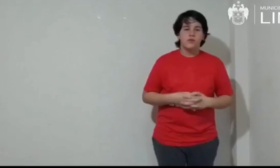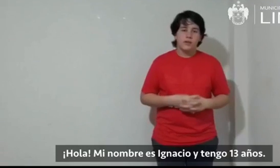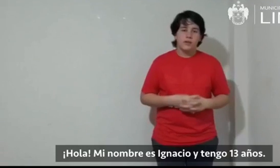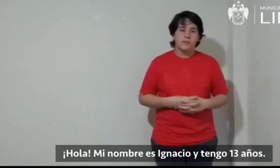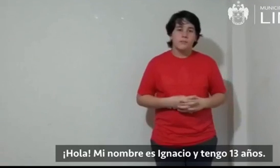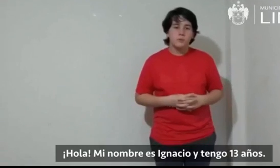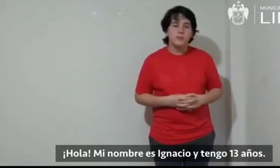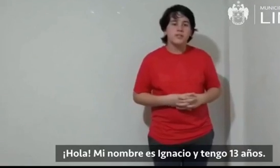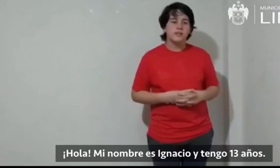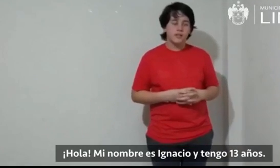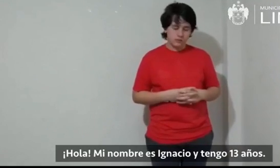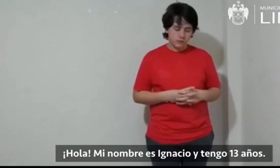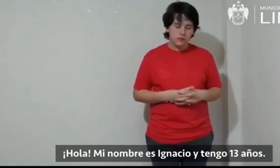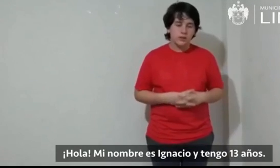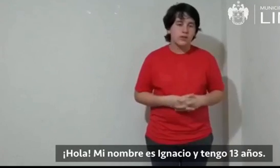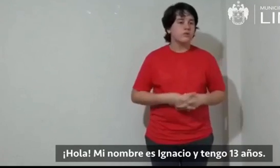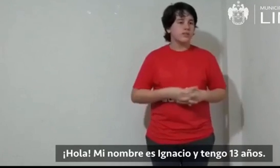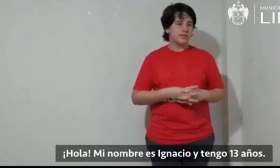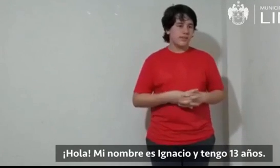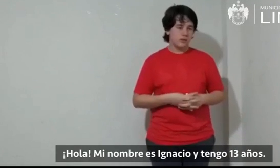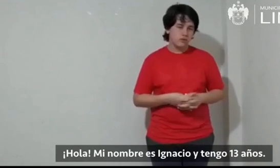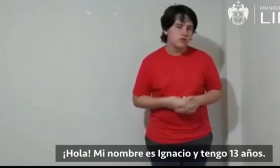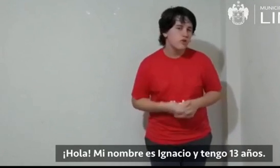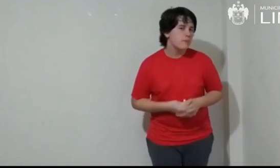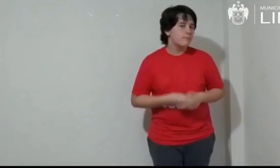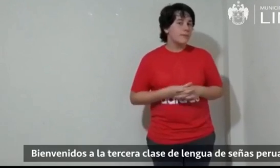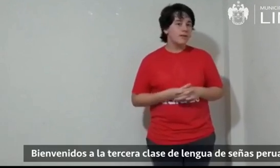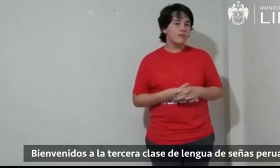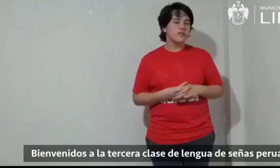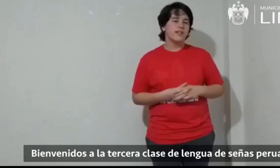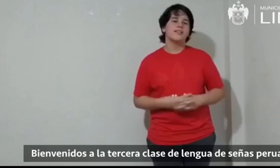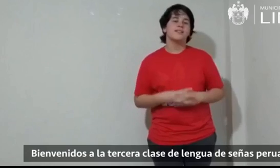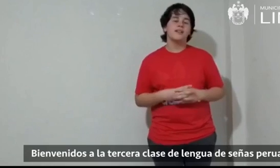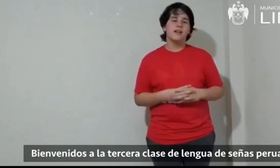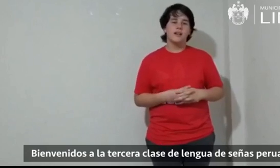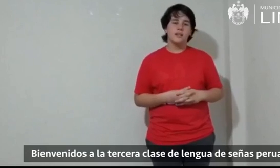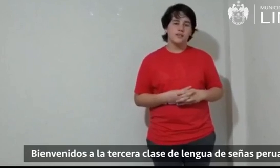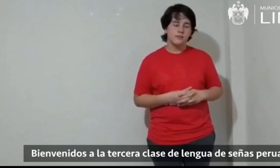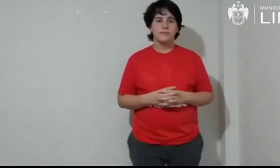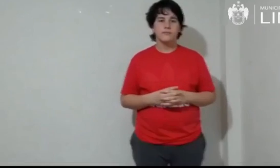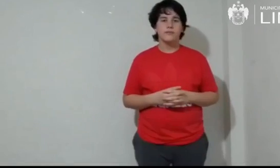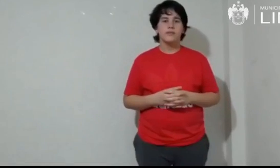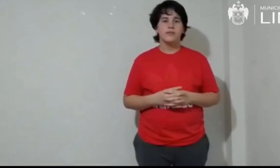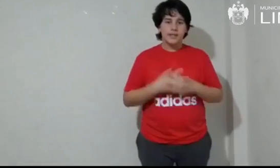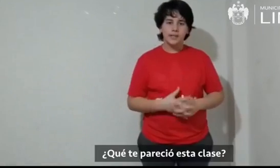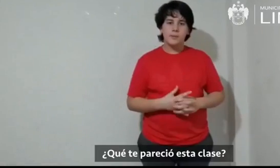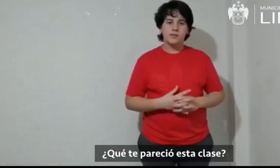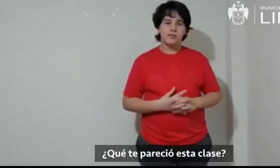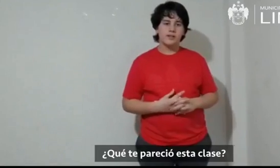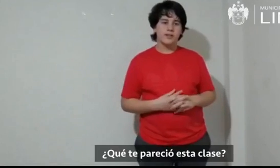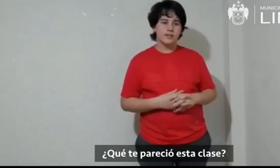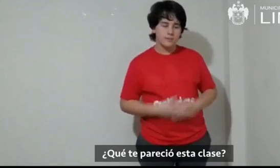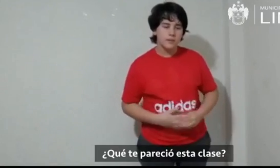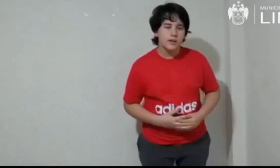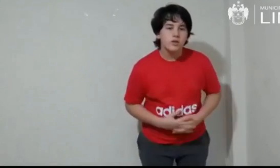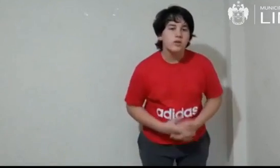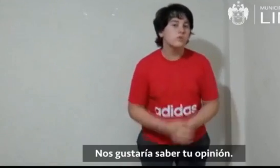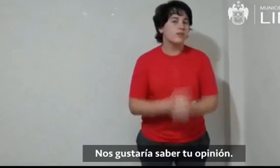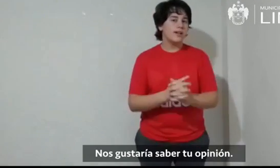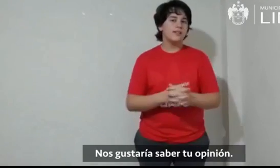Hola, mi nombre es Ignacio y tengo 13 años. Bienvenidos a la tercera clase de lengua de señas. ¿Qué te pareció esta clase? Me gustaría